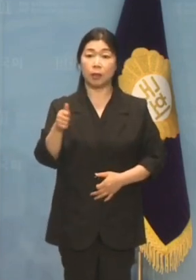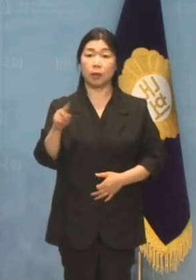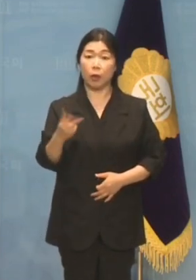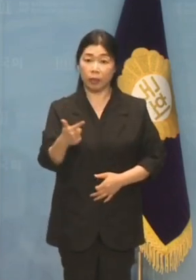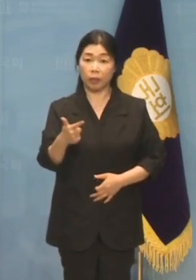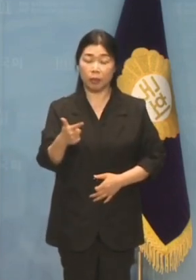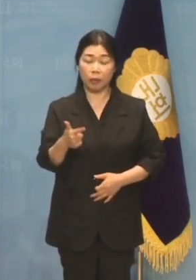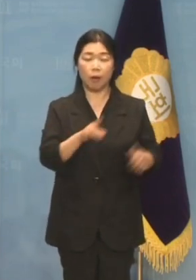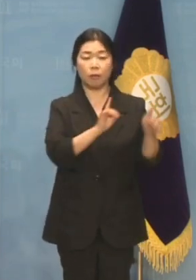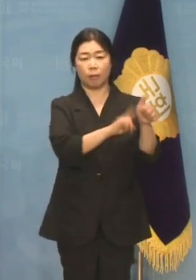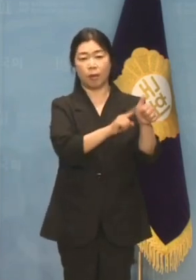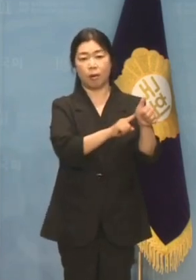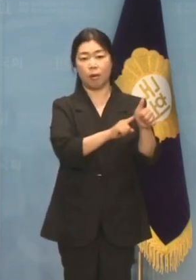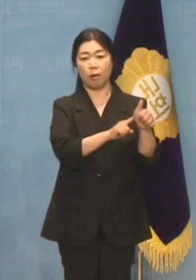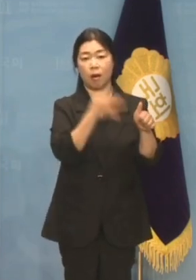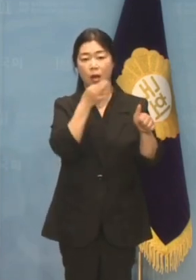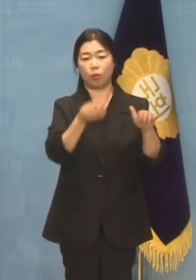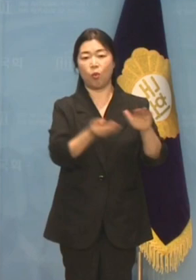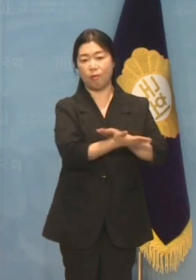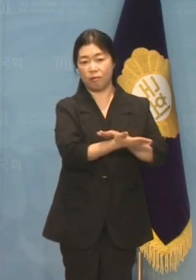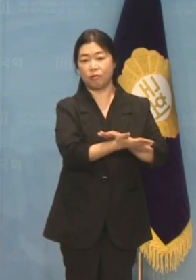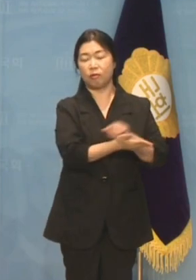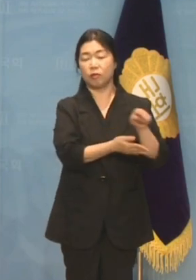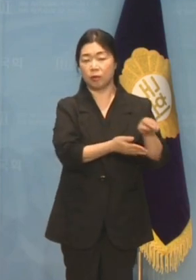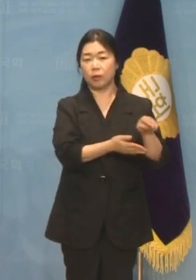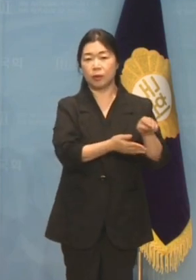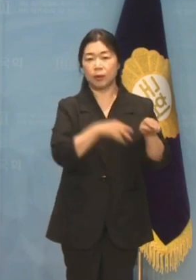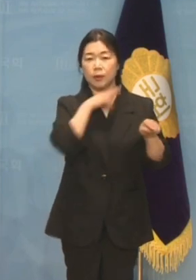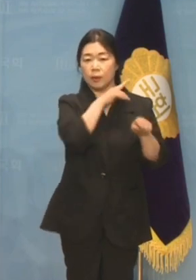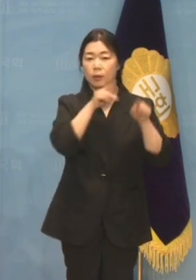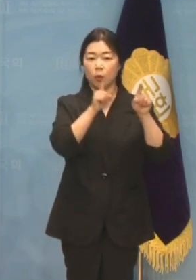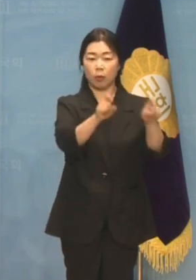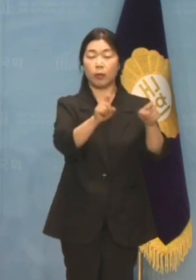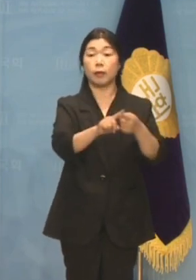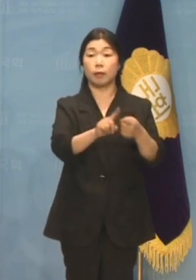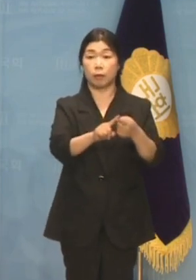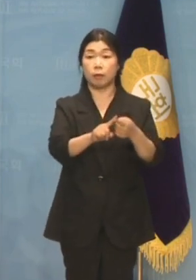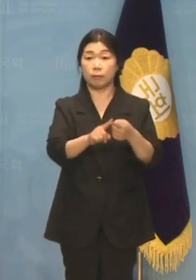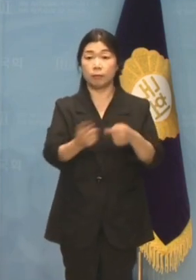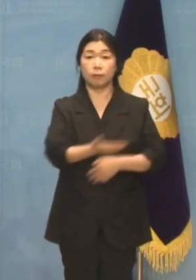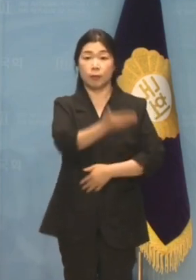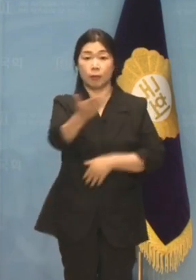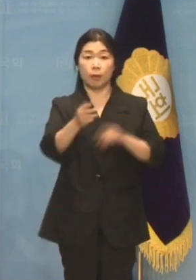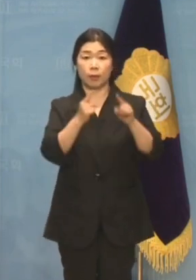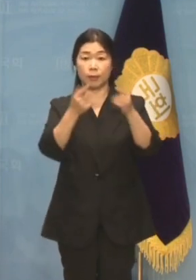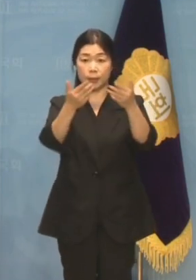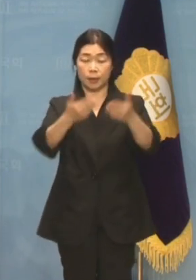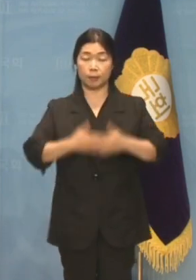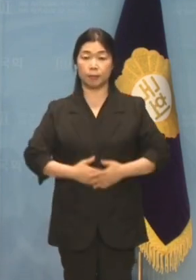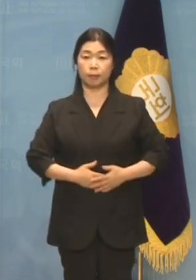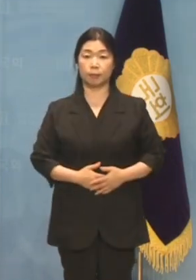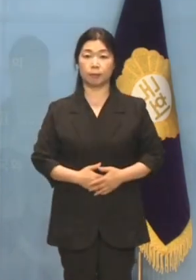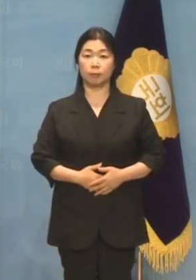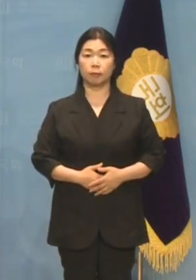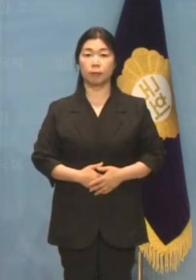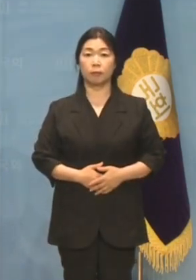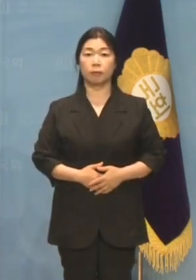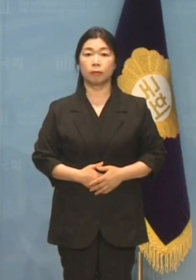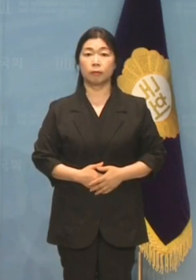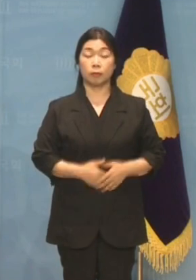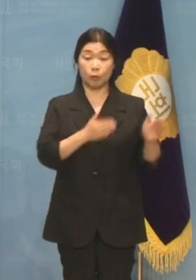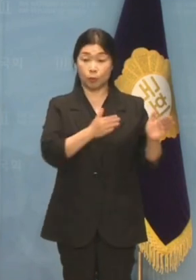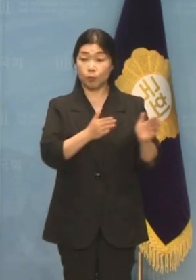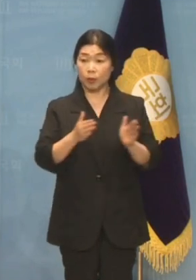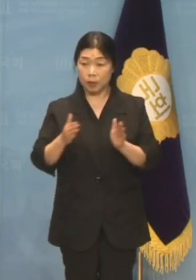대표의 뇌물성 쪼개기 후원금 의혹에 대해서 여러분들께 말씀드리고자 합니다.